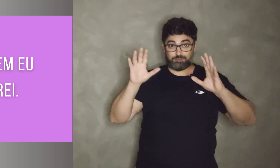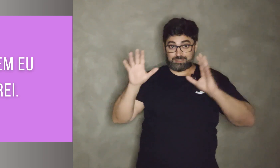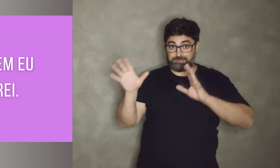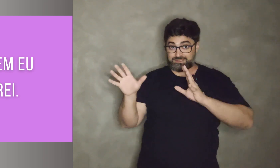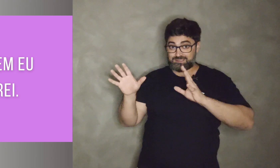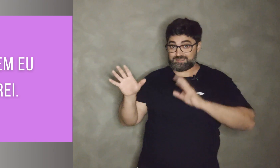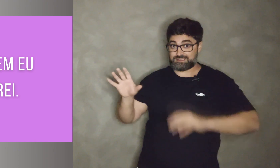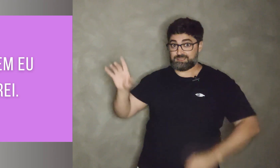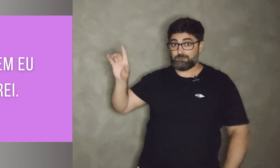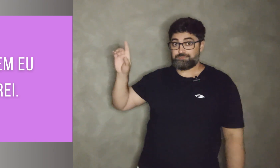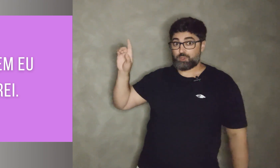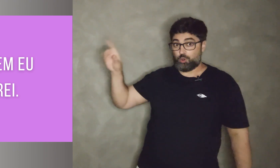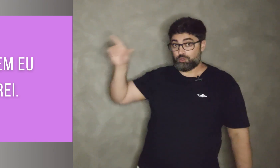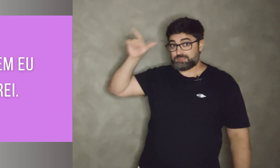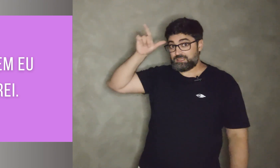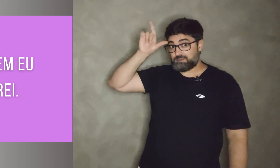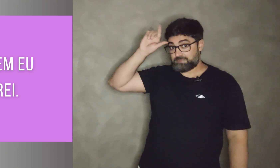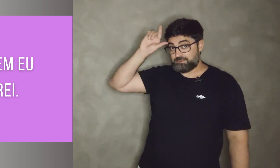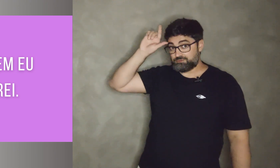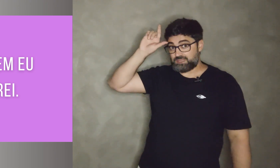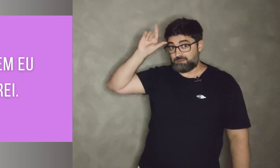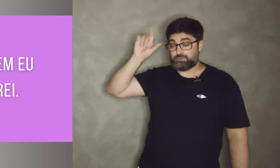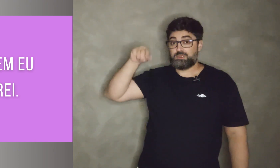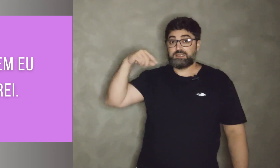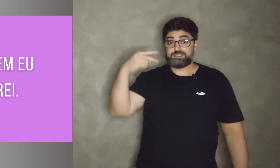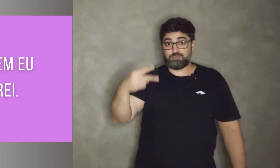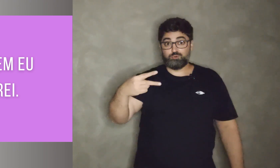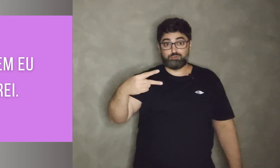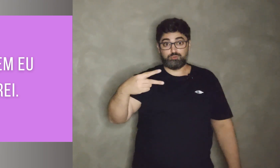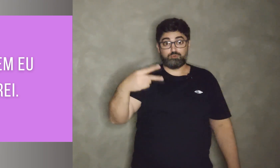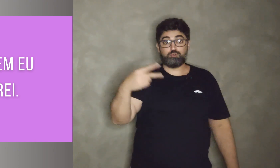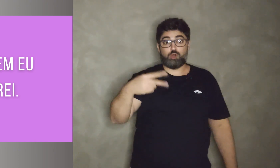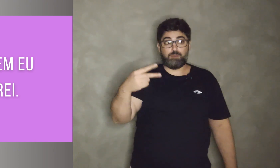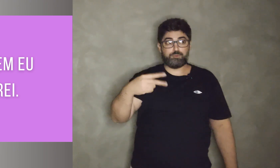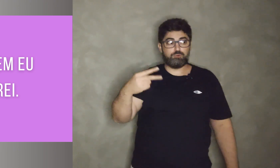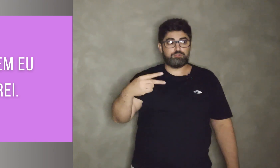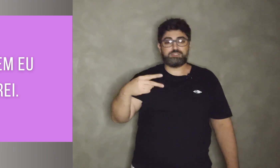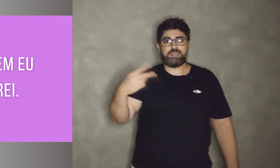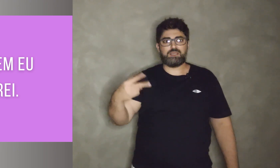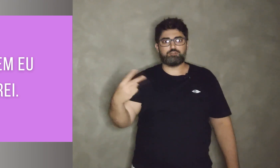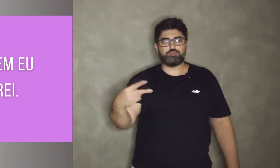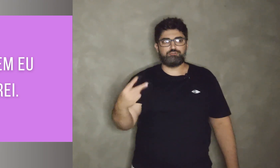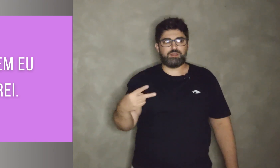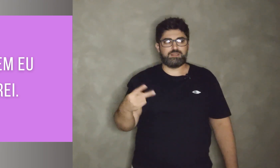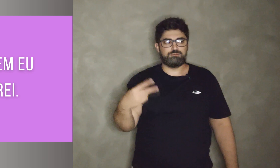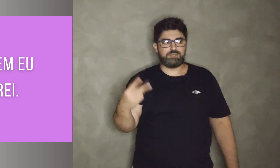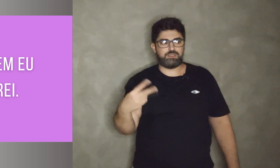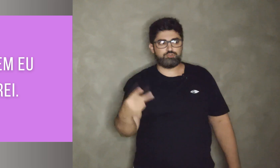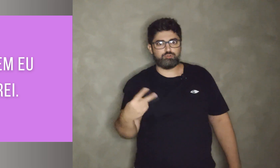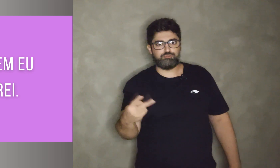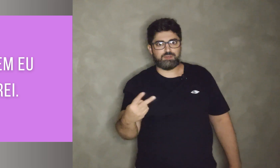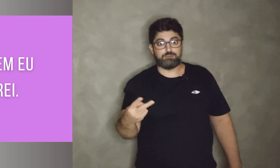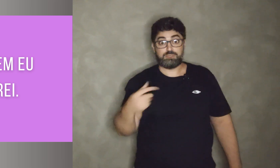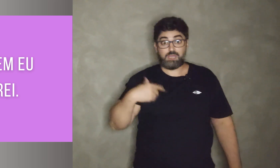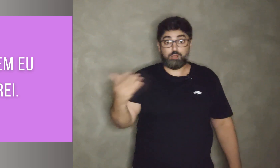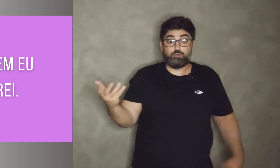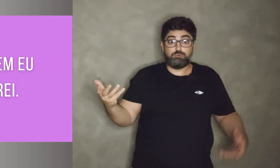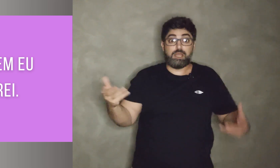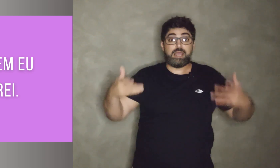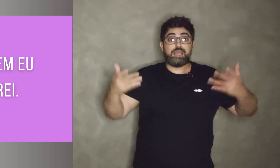Tá prestando atenção? Ontem, primeiro tempo. Segundo, o tópico. De quem que eu estou falando? O que eu estou falando? Que eu. Eu